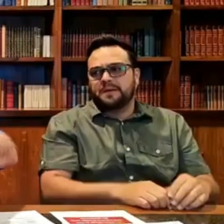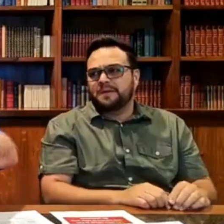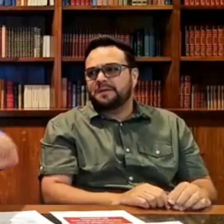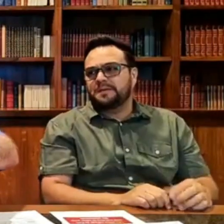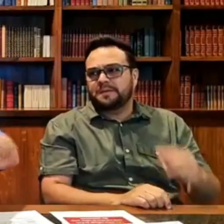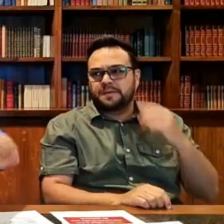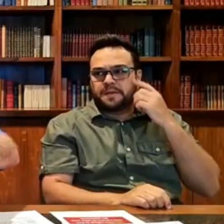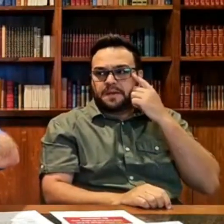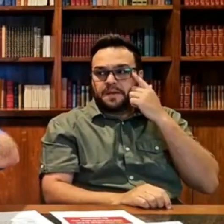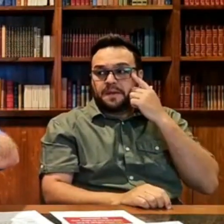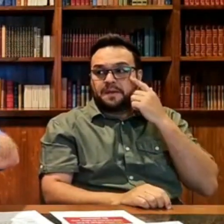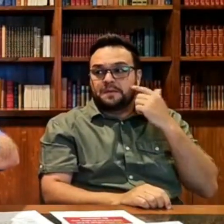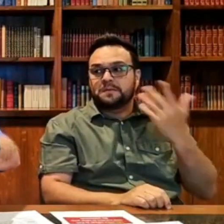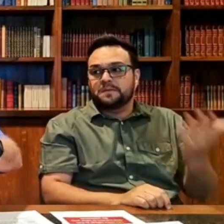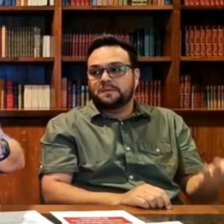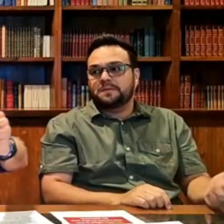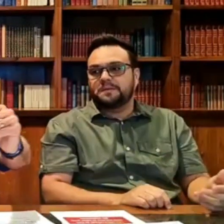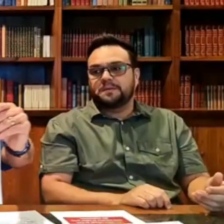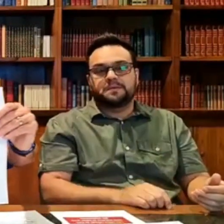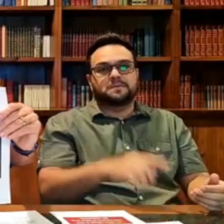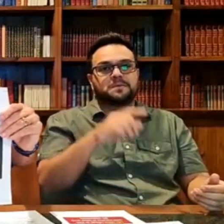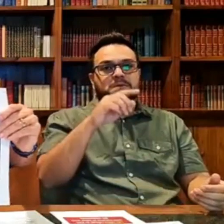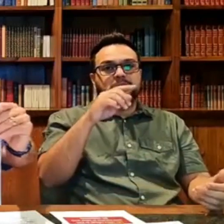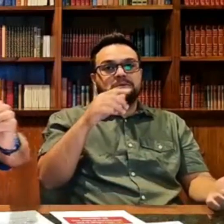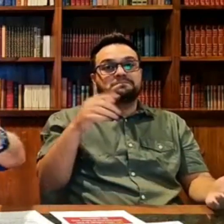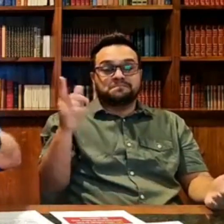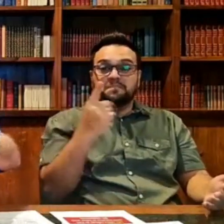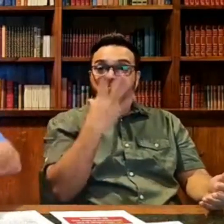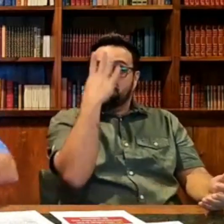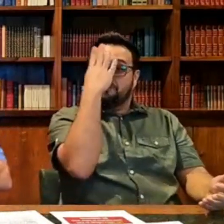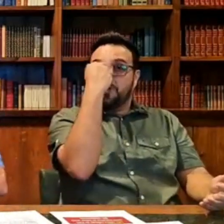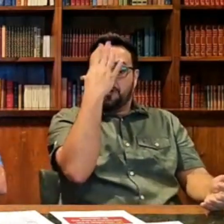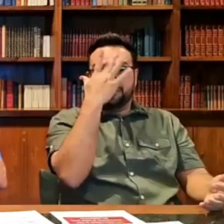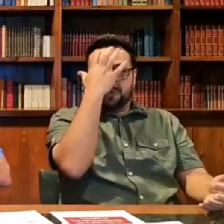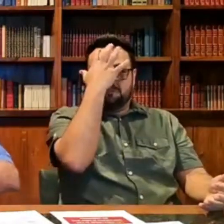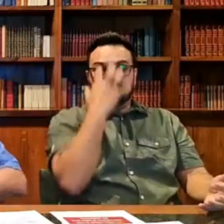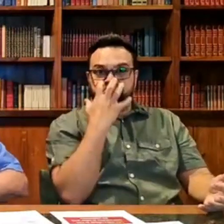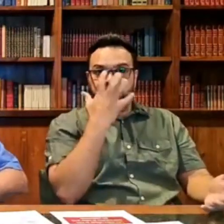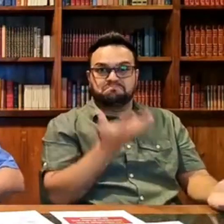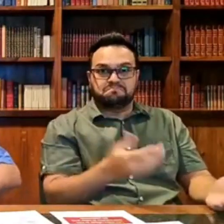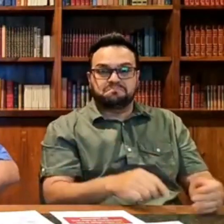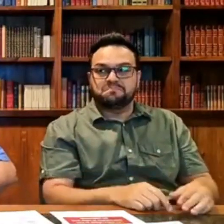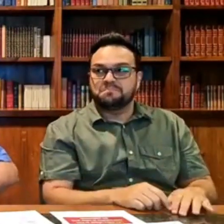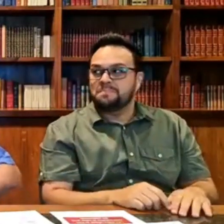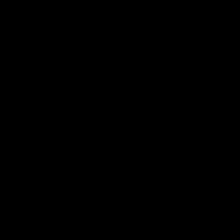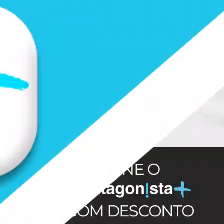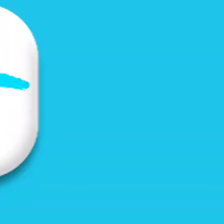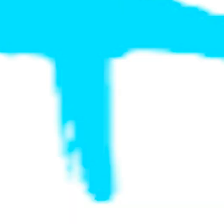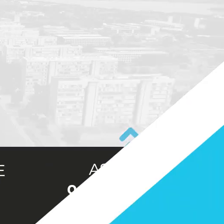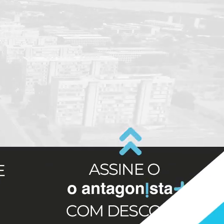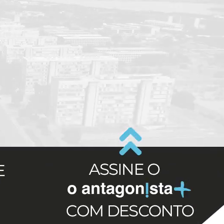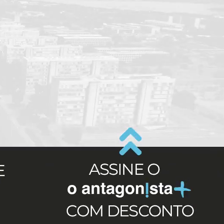Realmente, o cidadão aqui está com cara de bravo, hein? Tá? Vamos lá, vamos ver onde vai chegar isso aí.